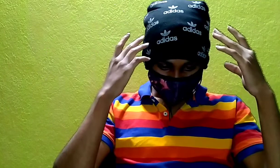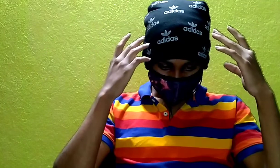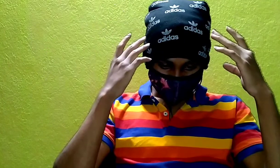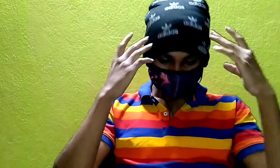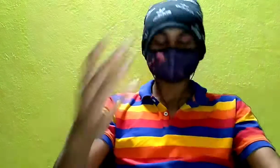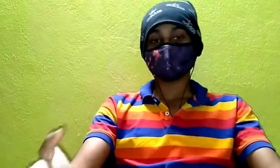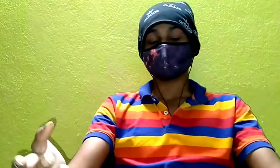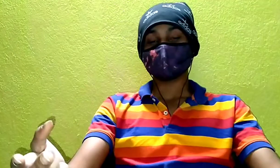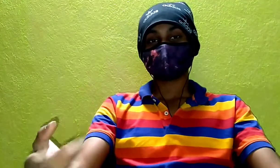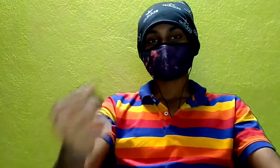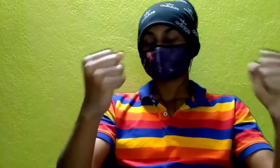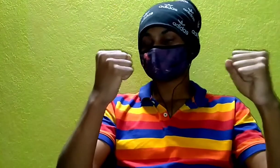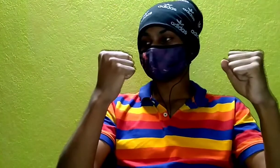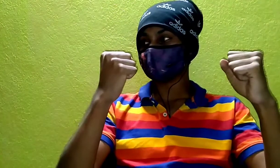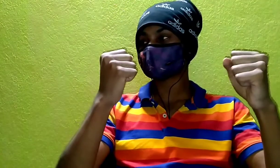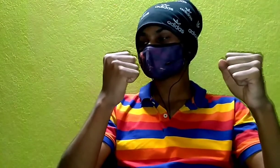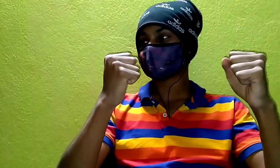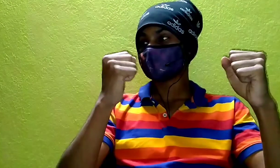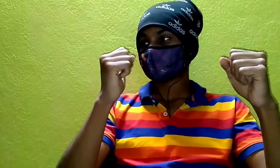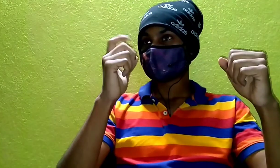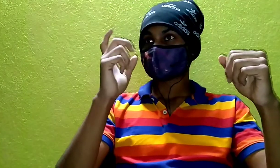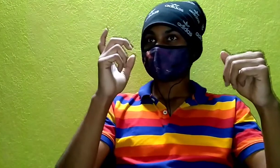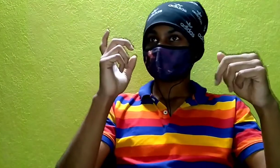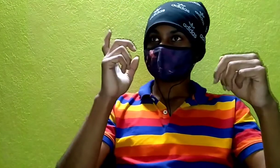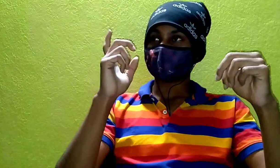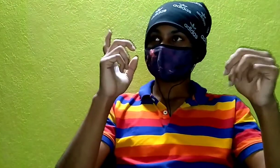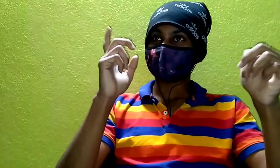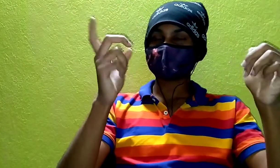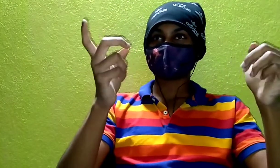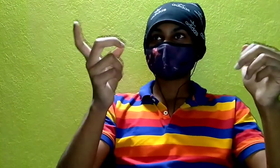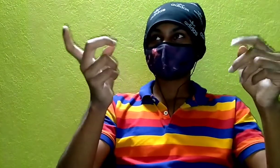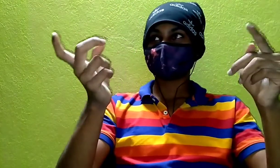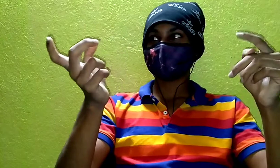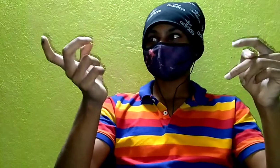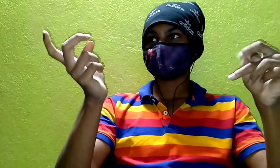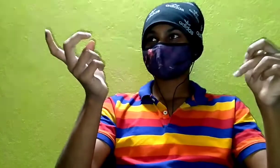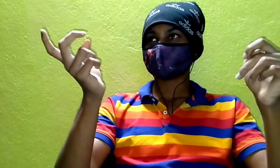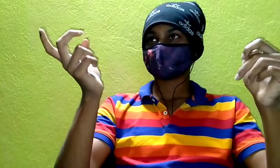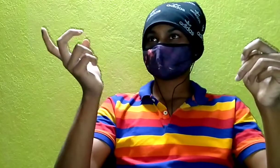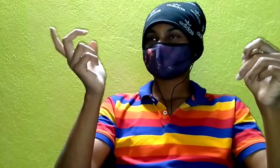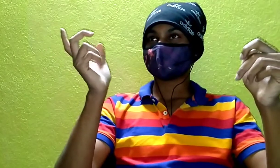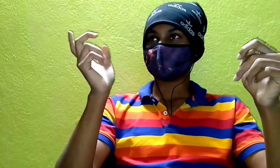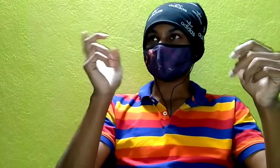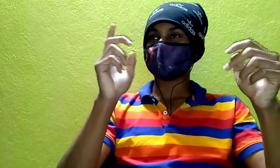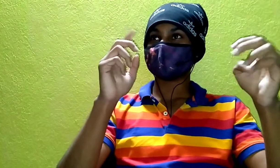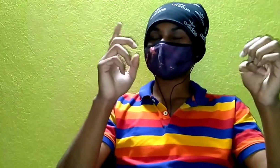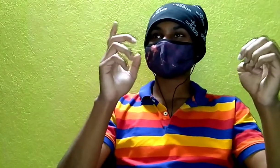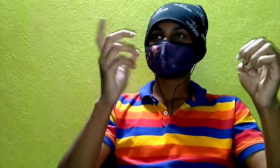तब तो बस है और यह कहता है कि का पालन लव